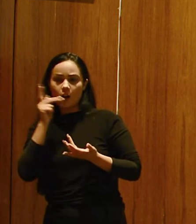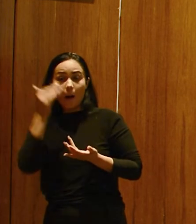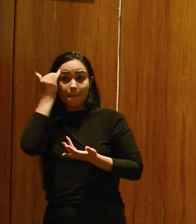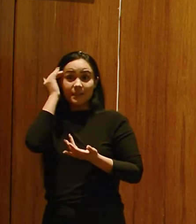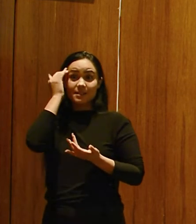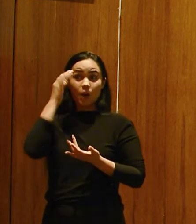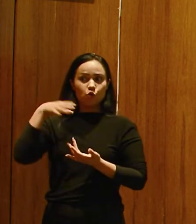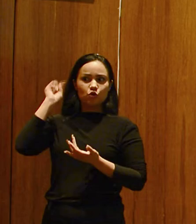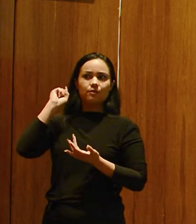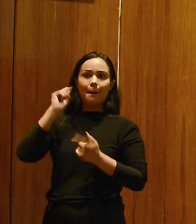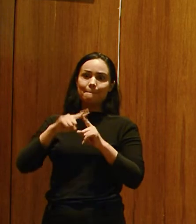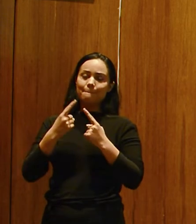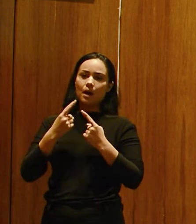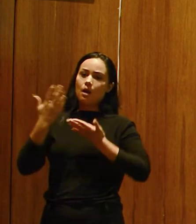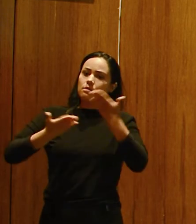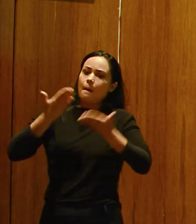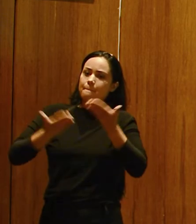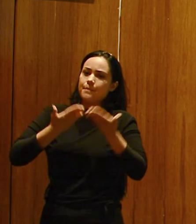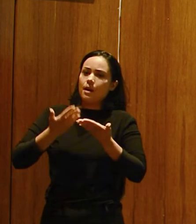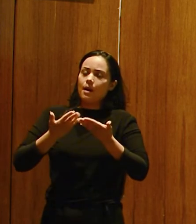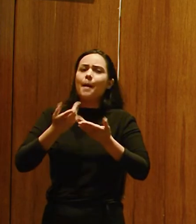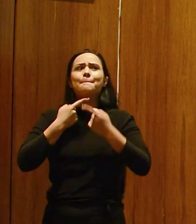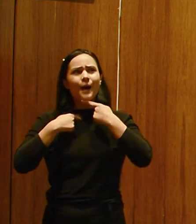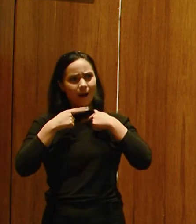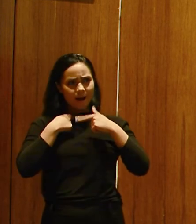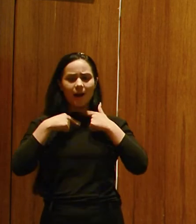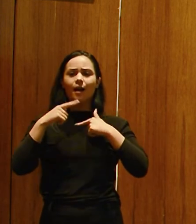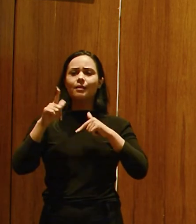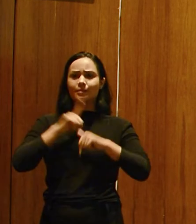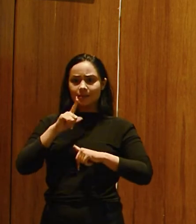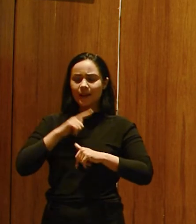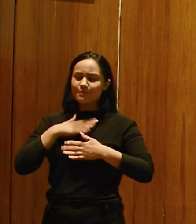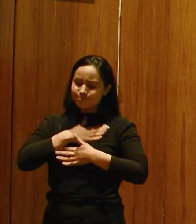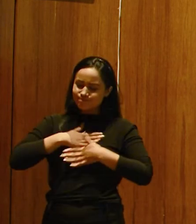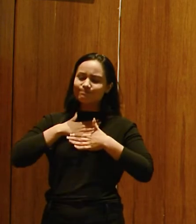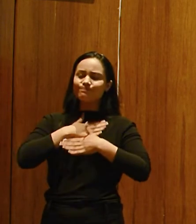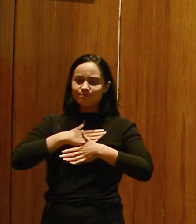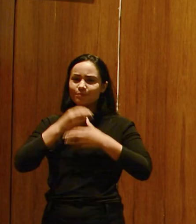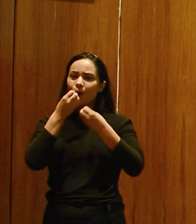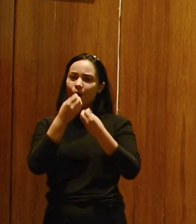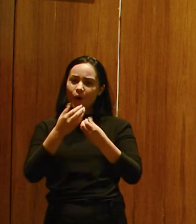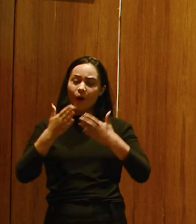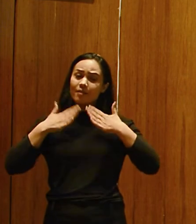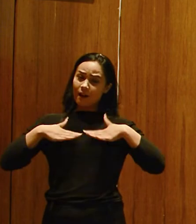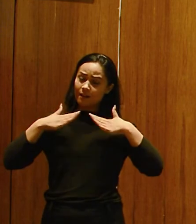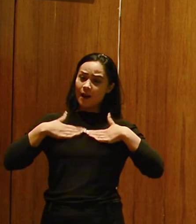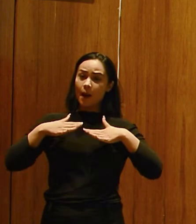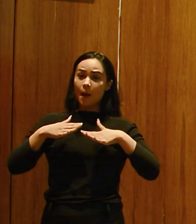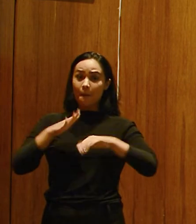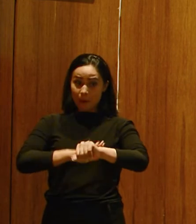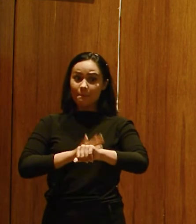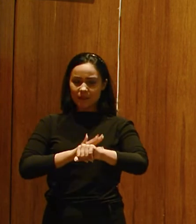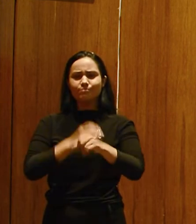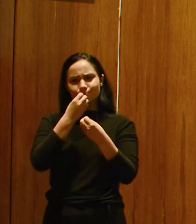compreensão auditiva. Mas é uma terapia que tem que ser prazerosa, é uma terapia que tem que ser gostosa, que tem que ser leve, tem que ser um momento